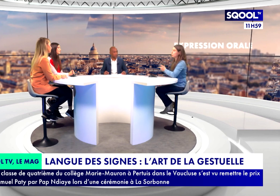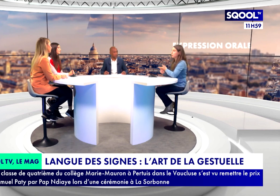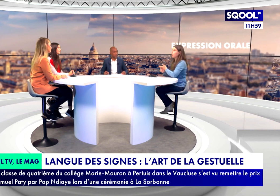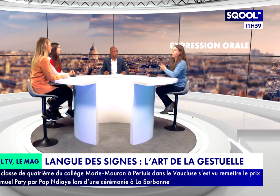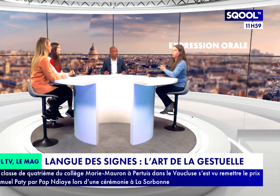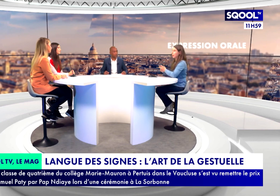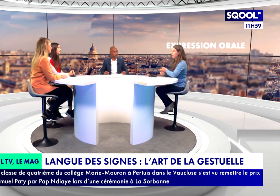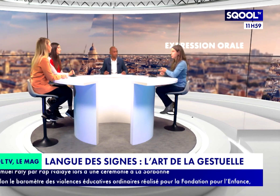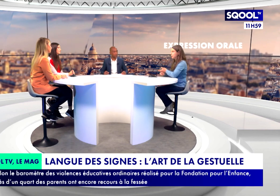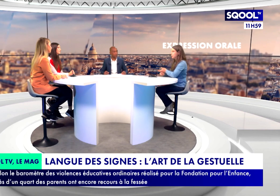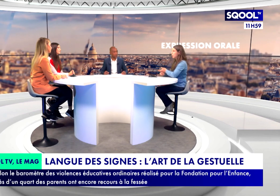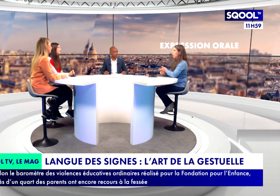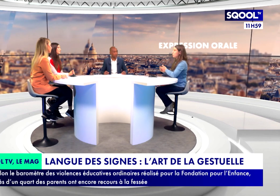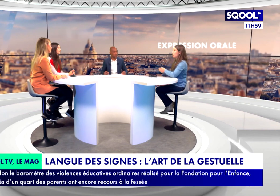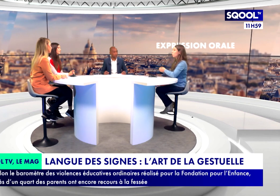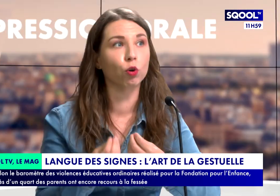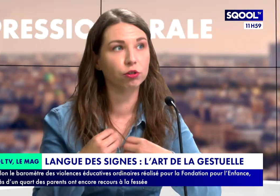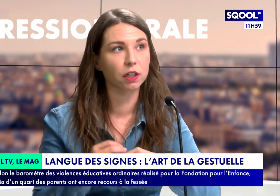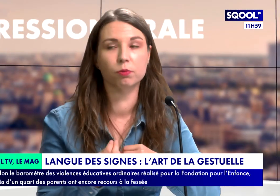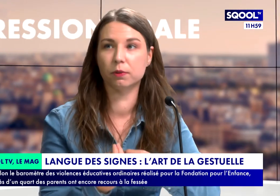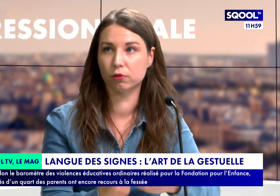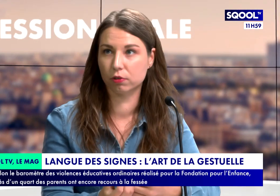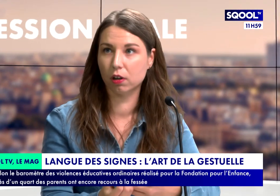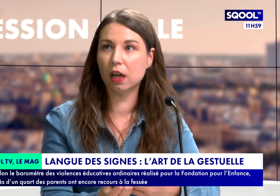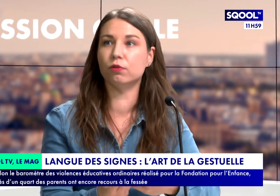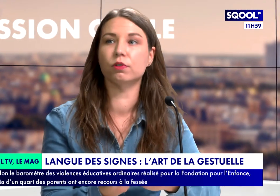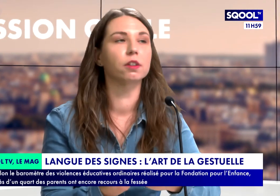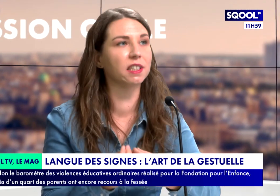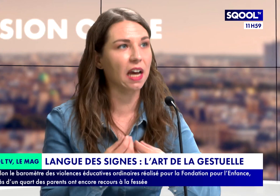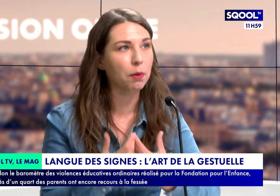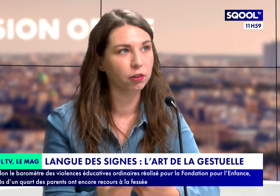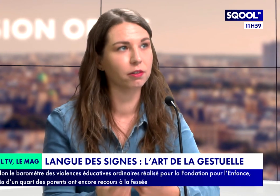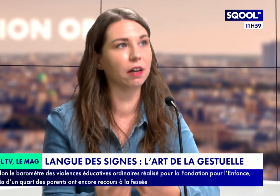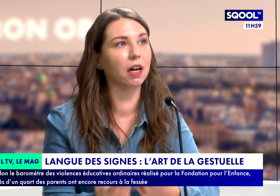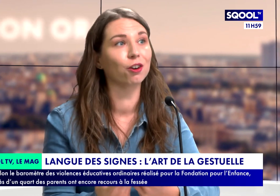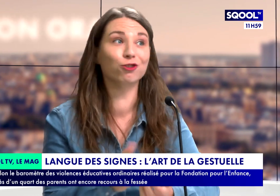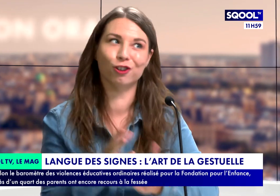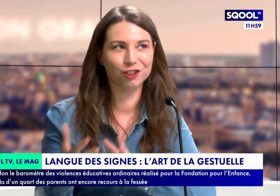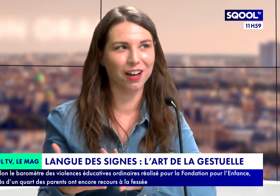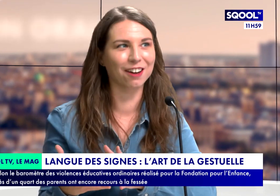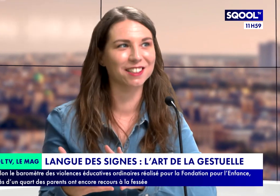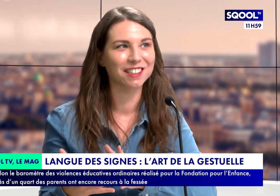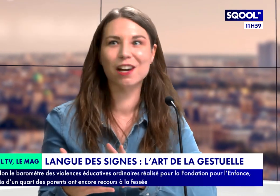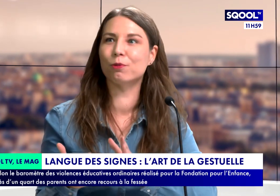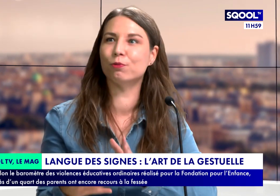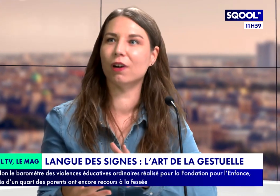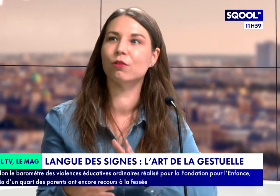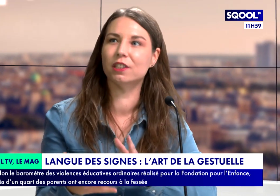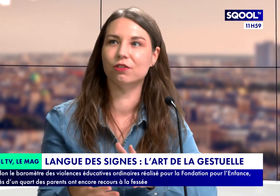le bain, ou pour aller à la piscine, eh bien, on redevient complètement sourd. Donc, c'est important d'avoir une langue à côté pour pouvoir continuer